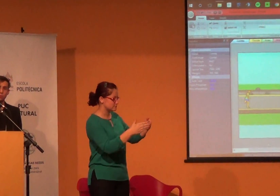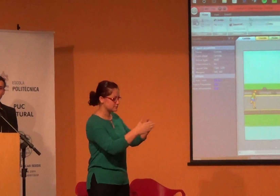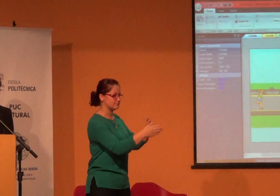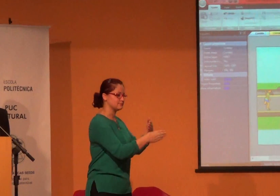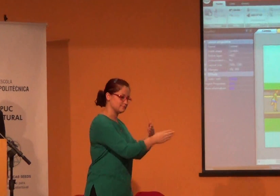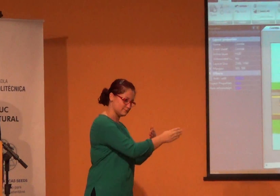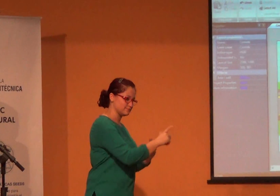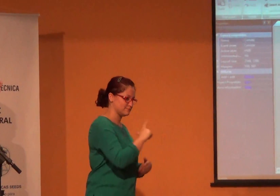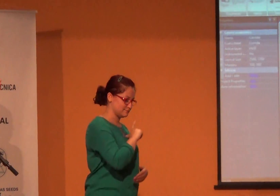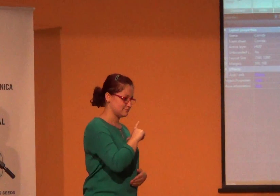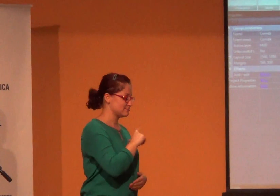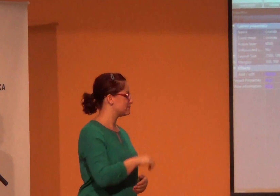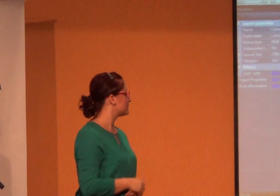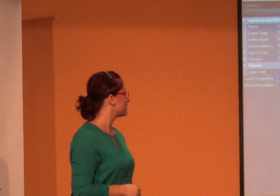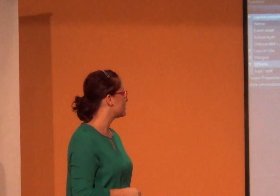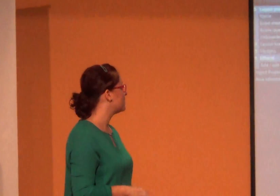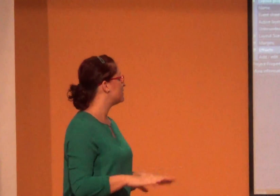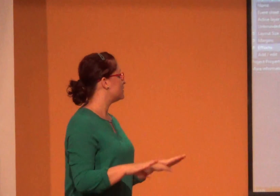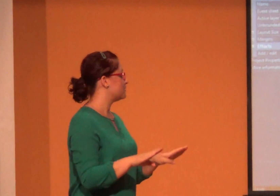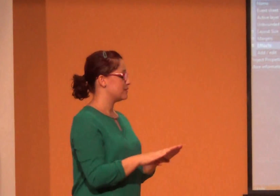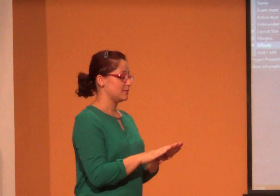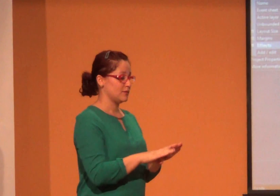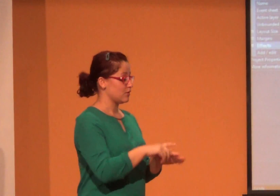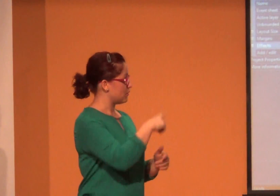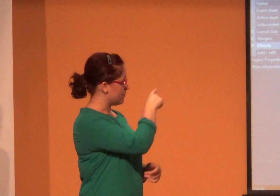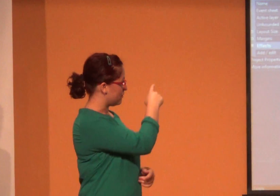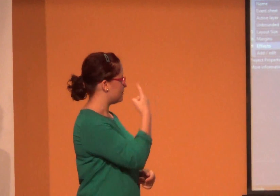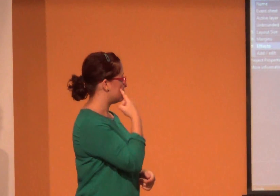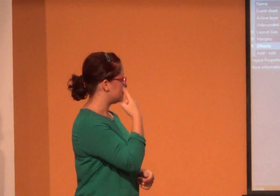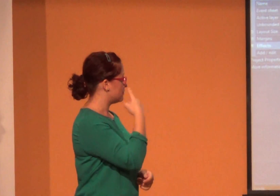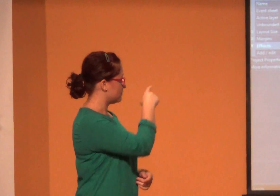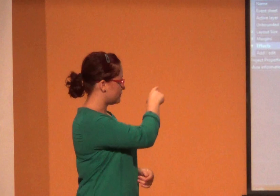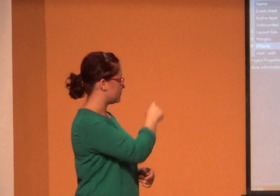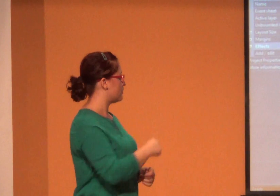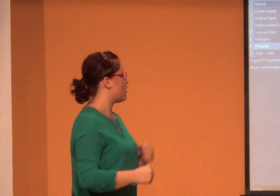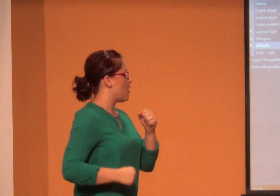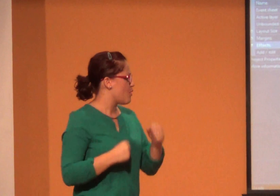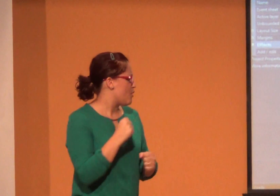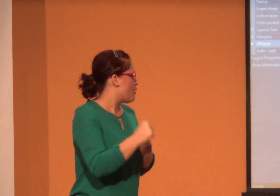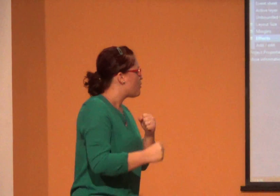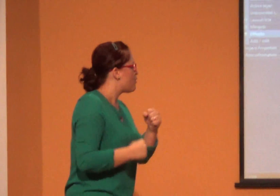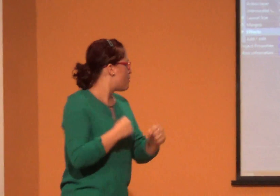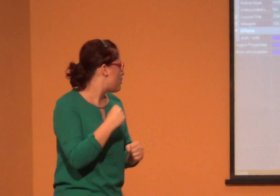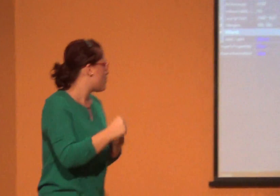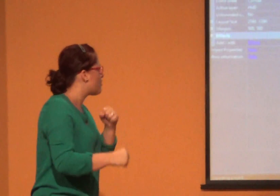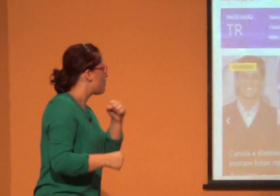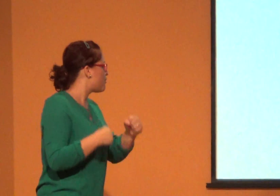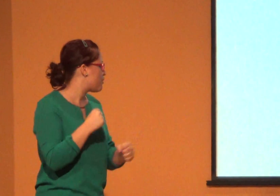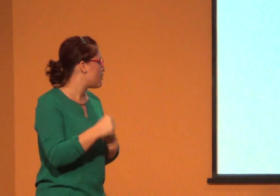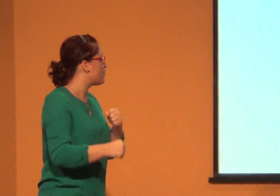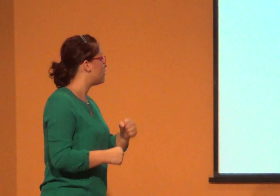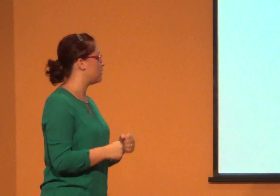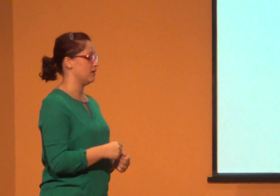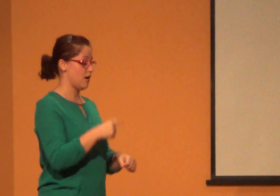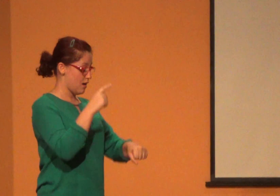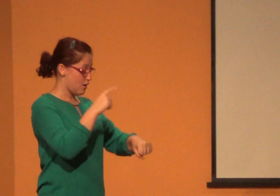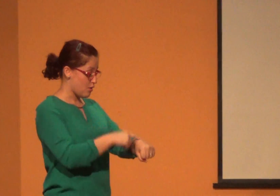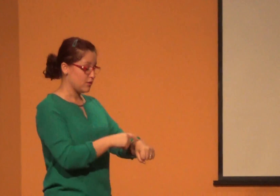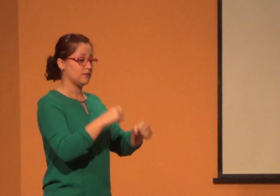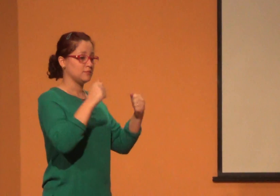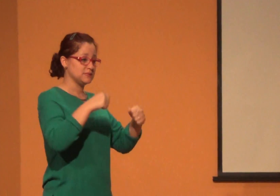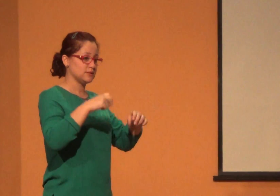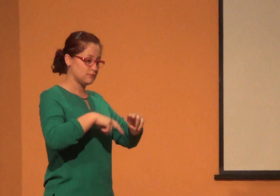Então, daí na fase da corrida, por exemplo, essa aqui, vai estar aqui, para eles identificarem quando eles têm que pular,